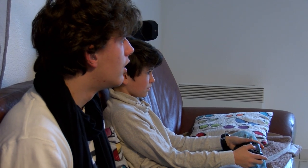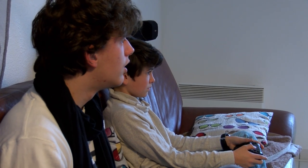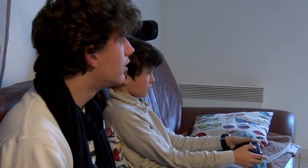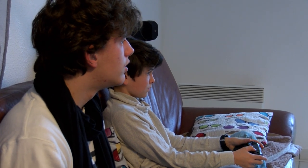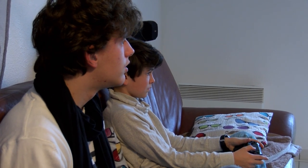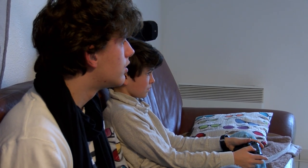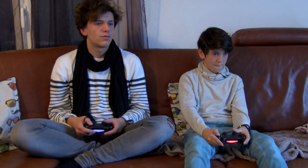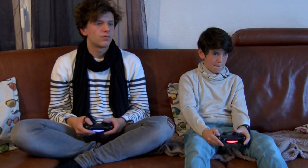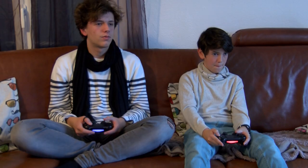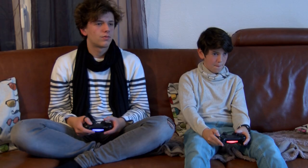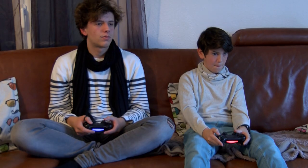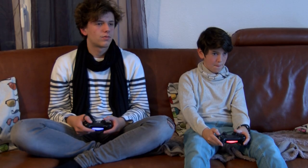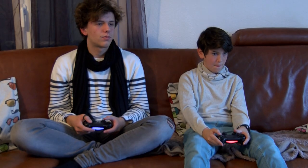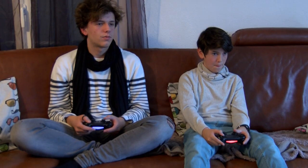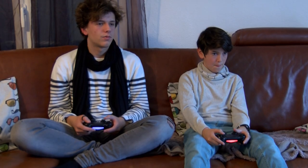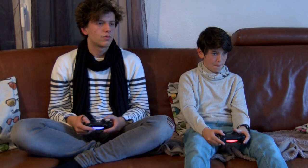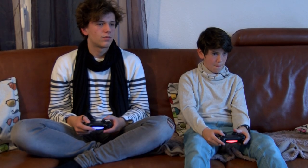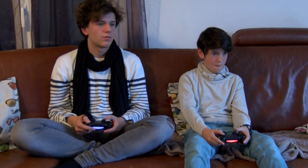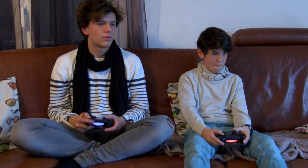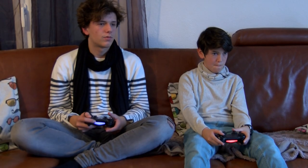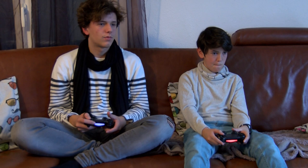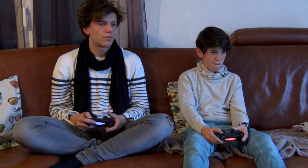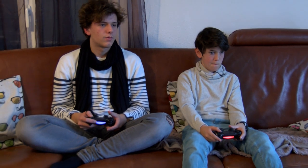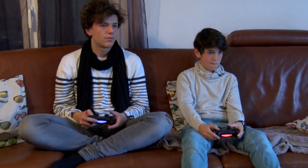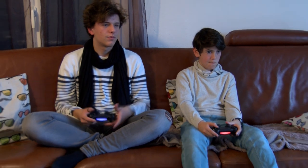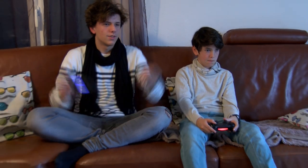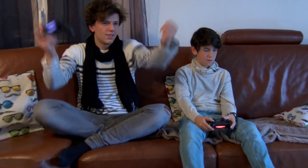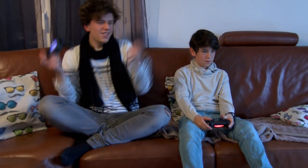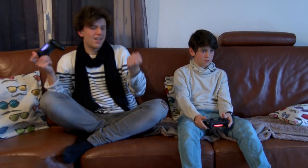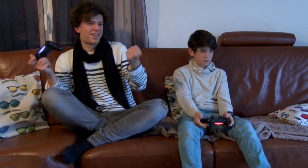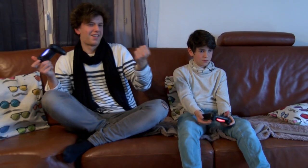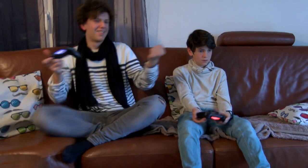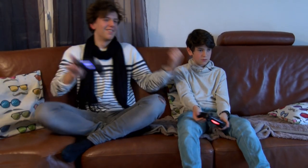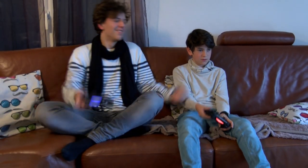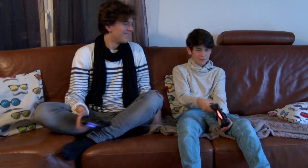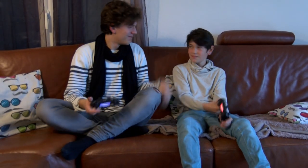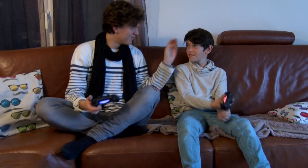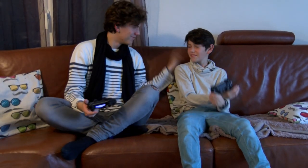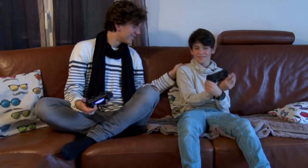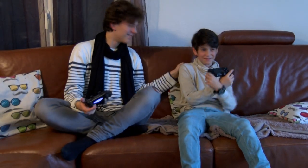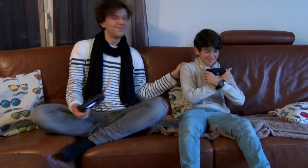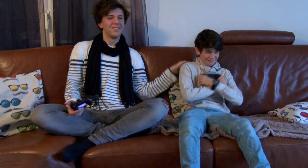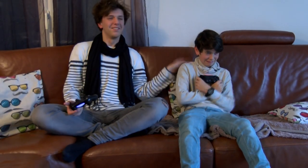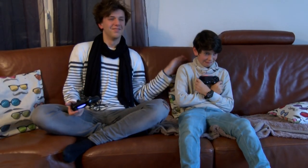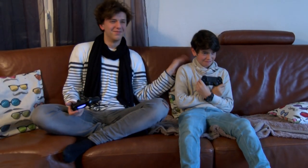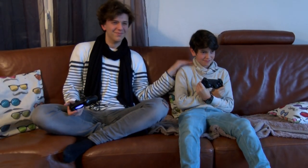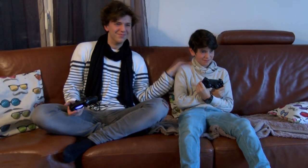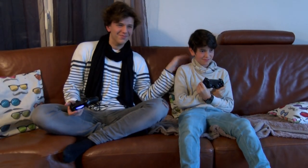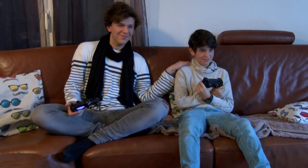C'est vrai, quand je reviens en arrière, pour nous parler, c'était une fois qu'il parle, c'est bon. Comme certains disent, une fois qu'il a des